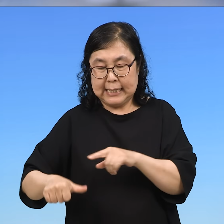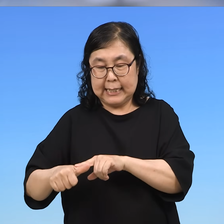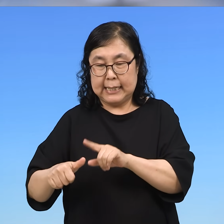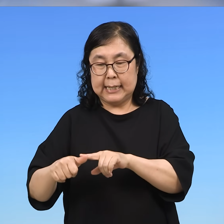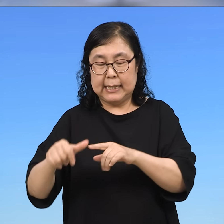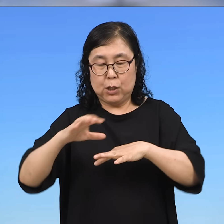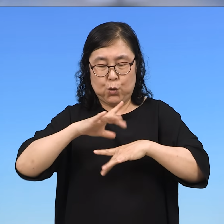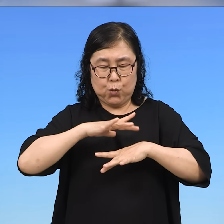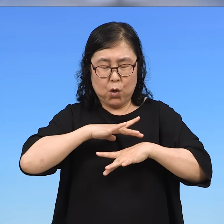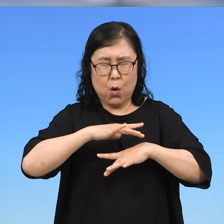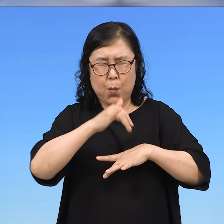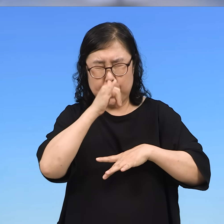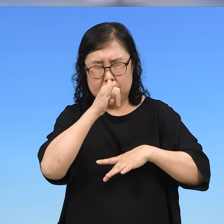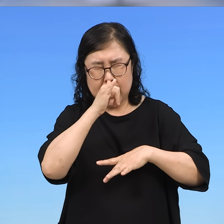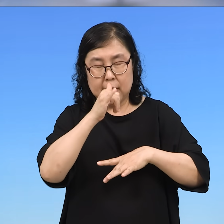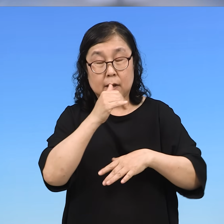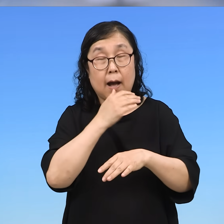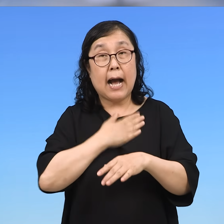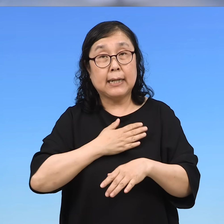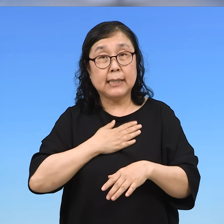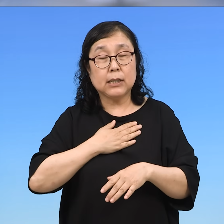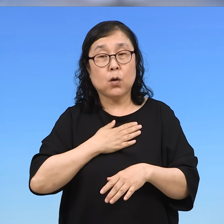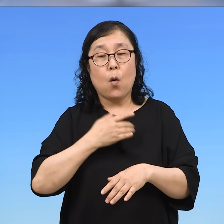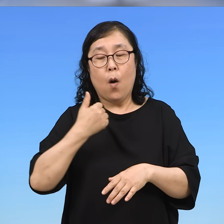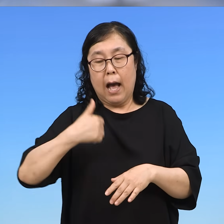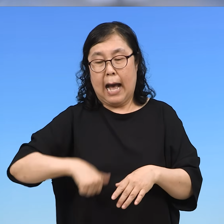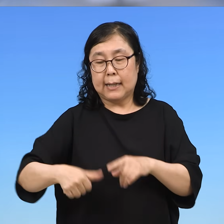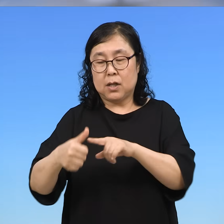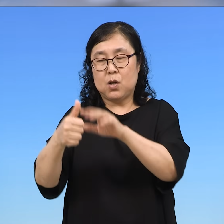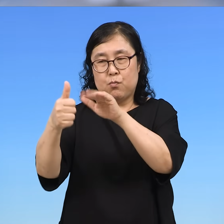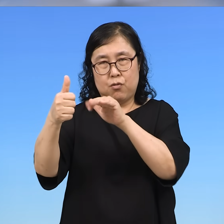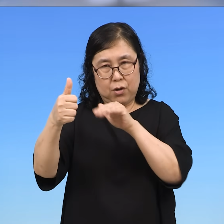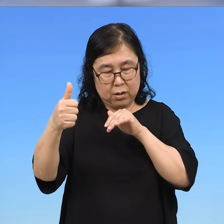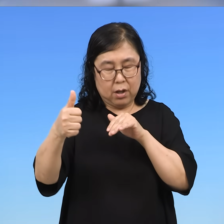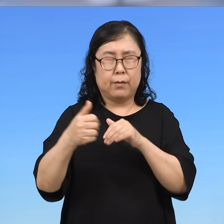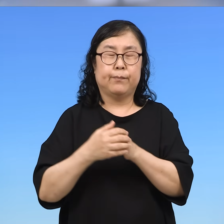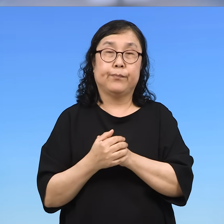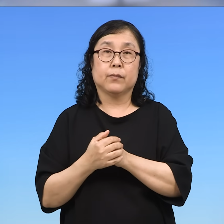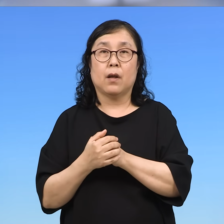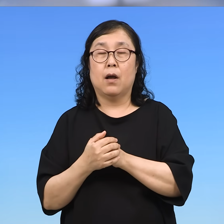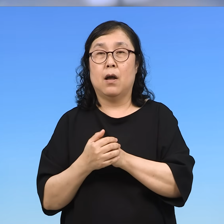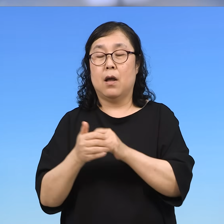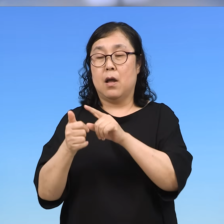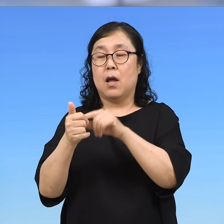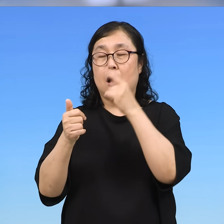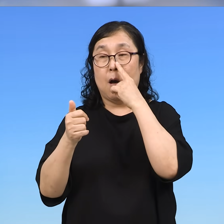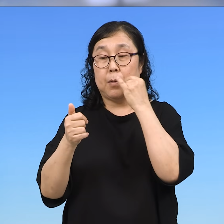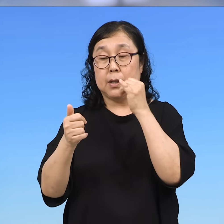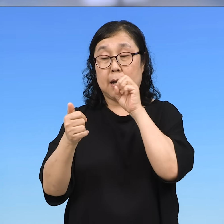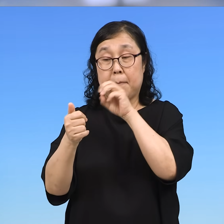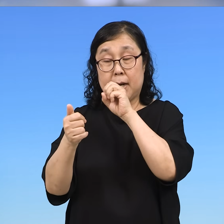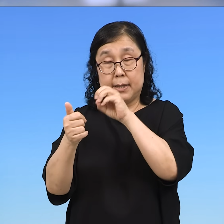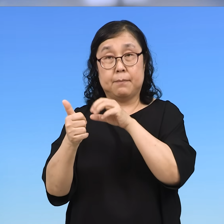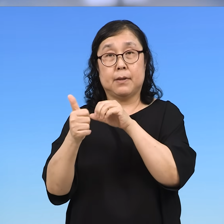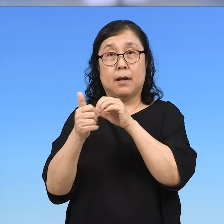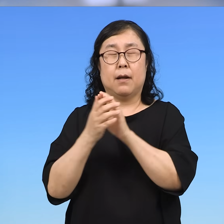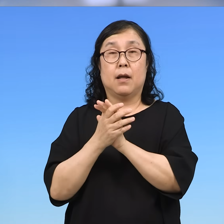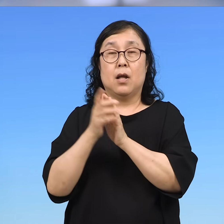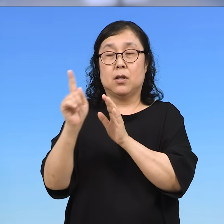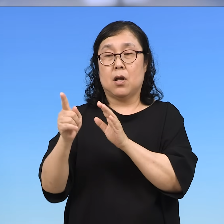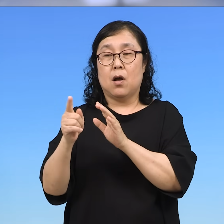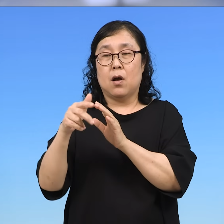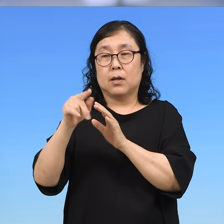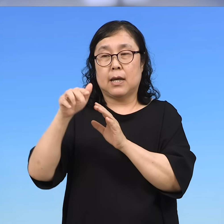걸 아시고는요, 그렇게 같이 기도하시고는 어느 날 이 아들을 부르시더래요. 그 아들을 부르셔가지고 어머니가 이런